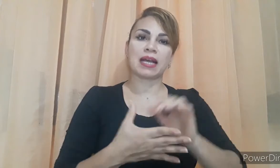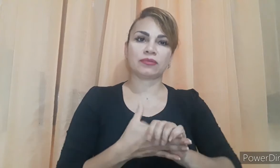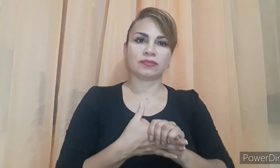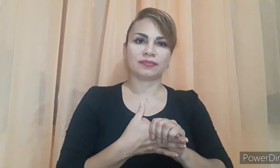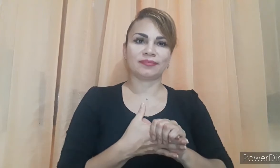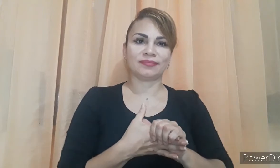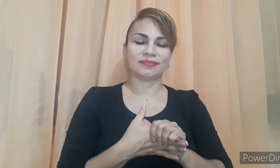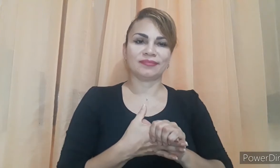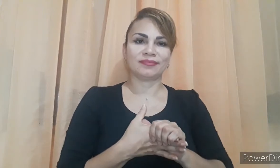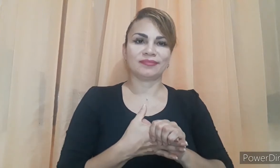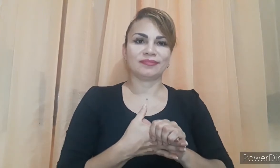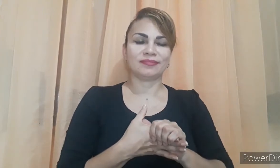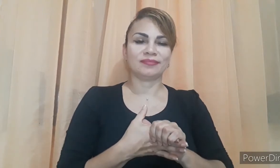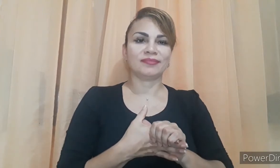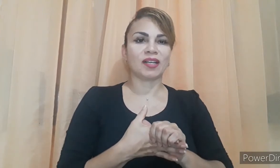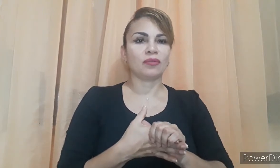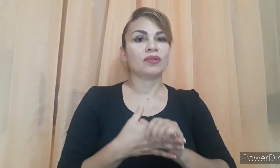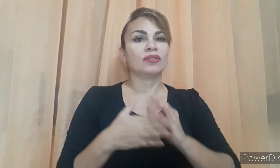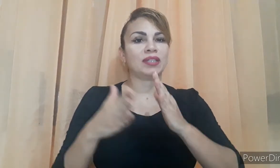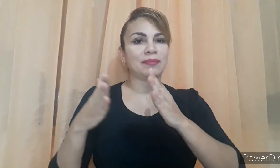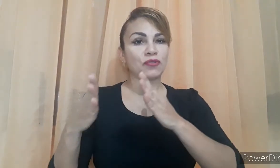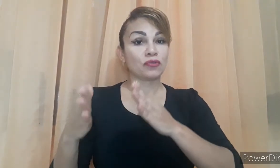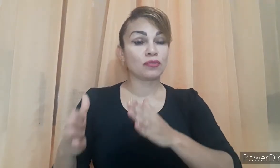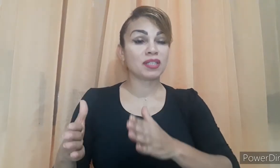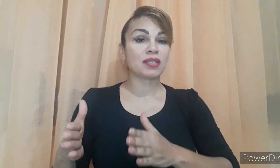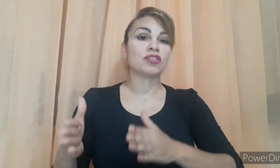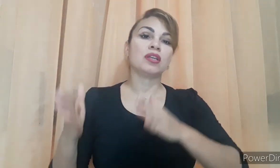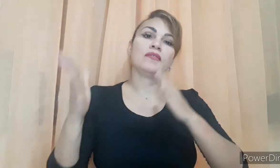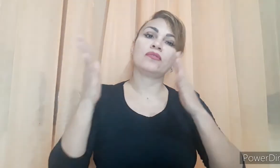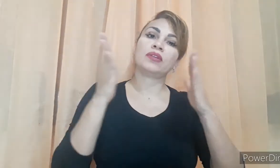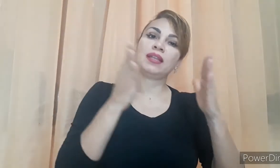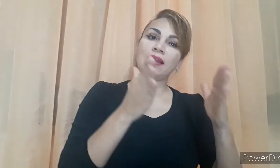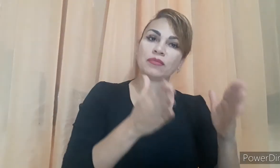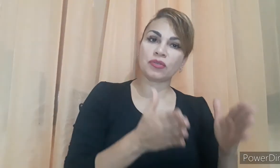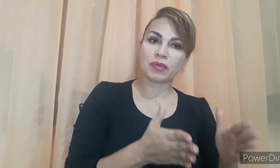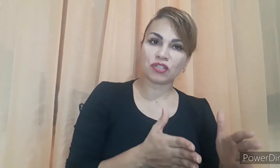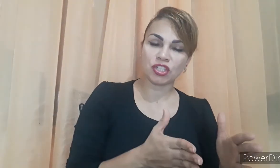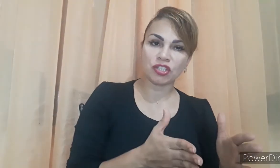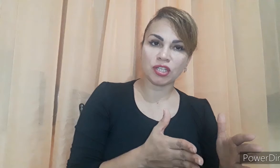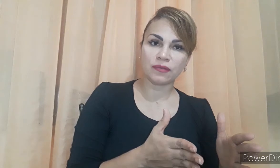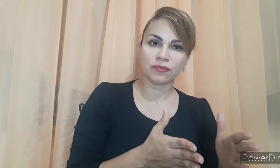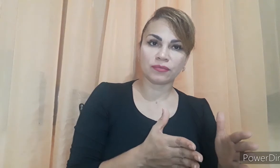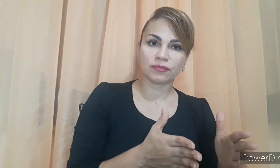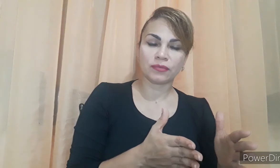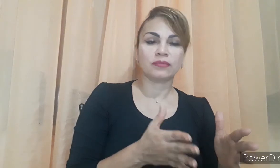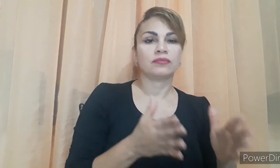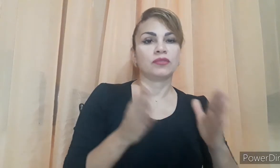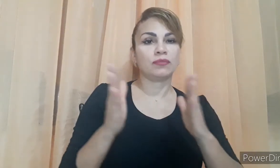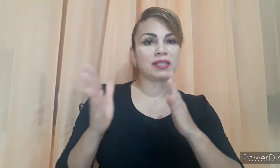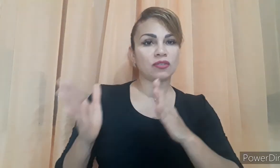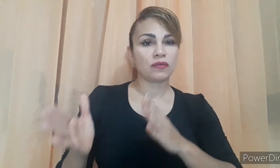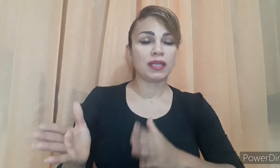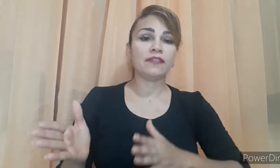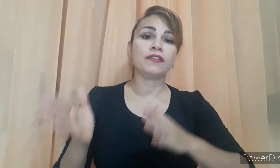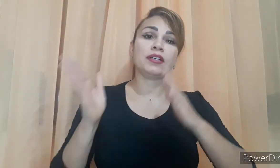pesado. Então, temos um substantivo e temos um adjetivo. Substantivo